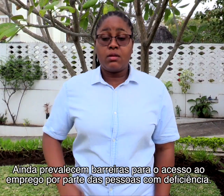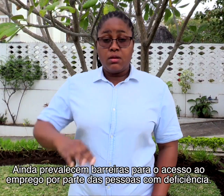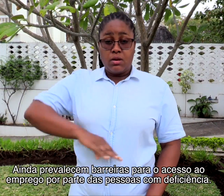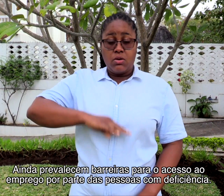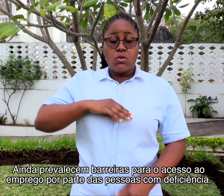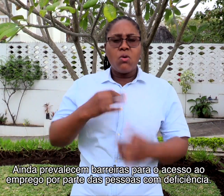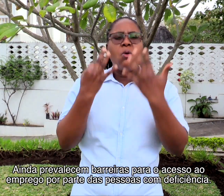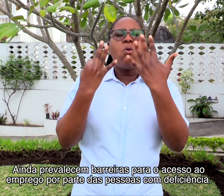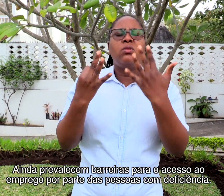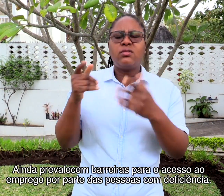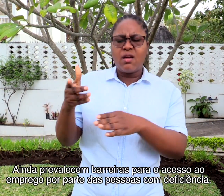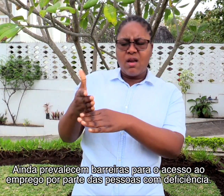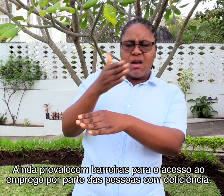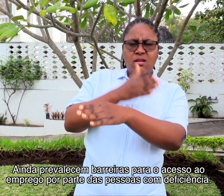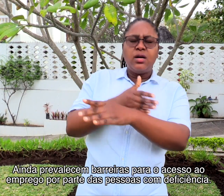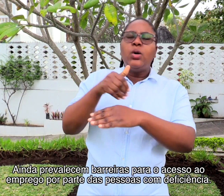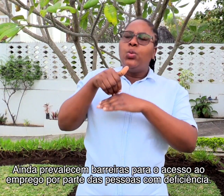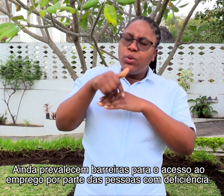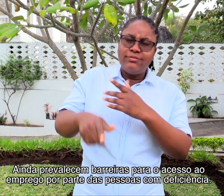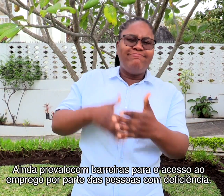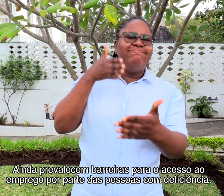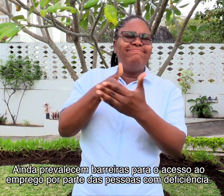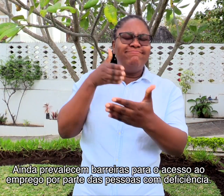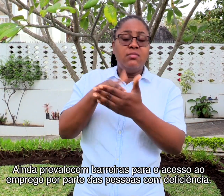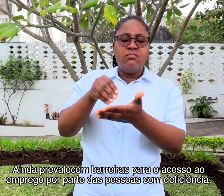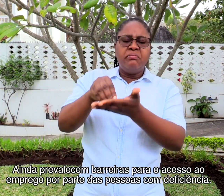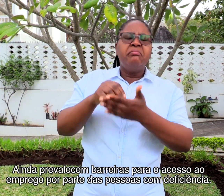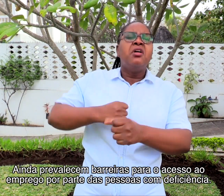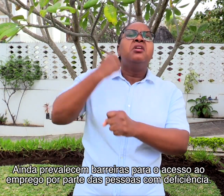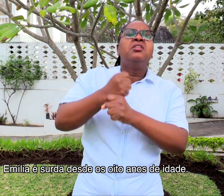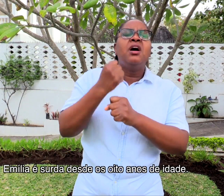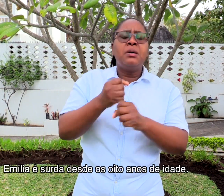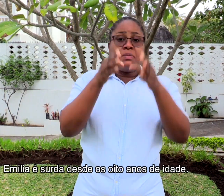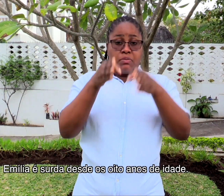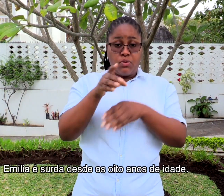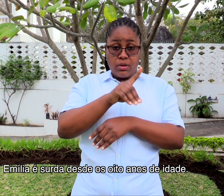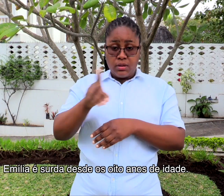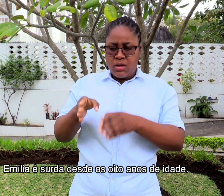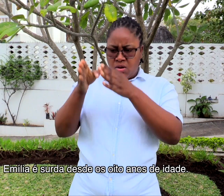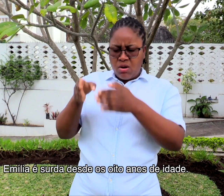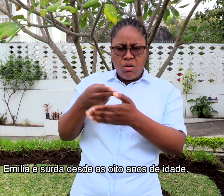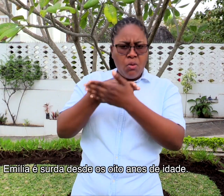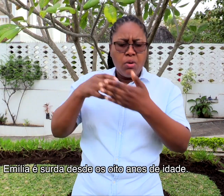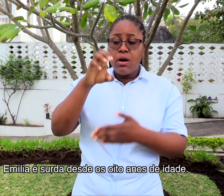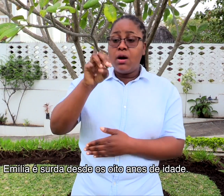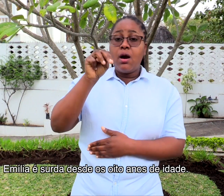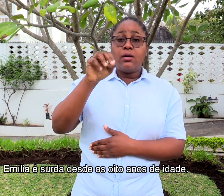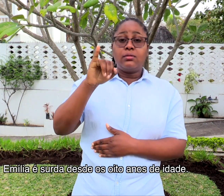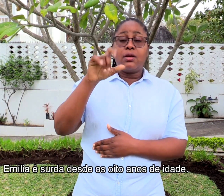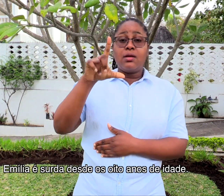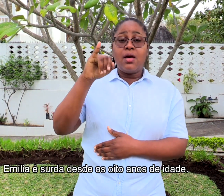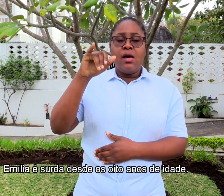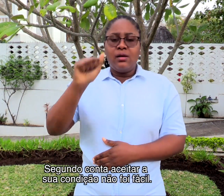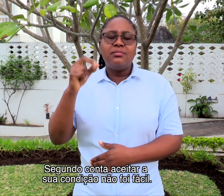Ainda prevalecem barreiras para o acesso ao emprego por parte das pessoas com deficiência. Emília é surda desde os 8 anos de